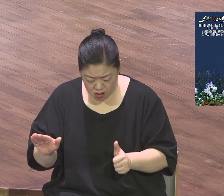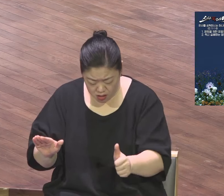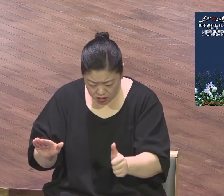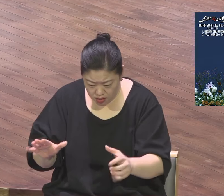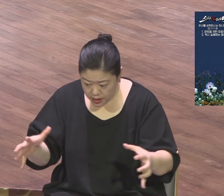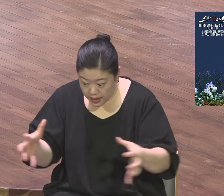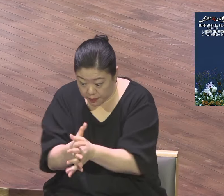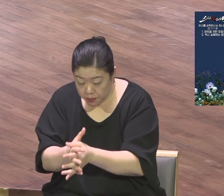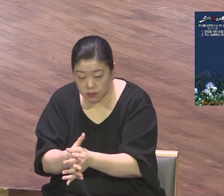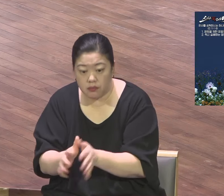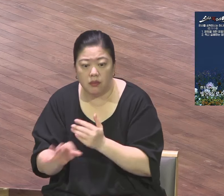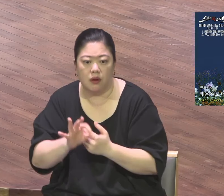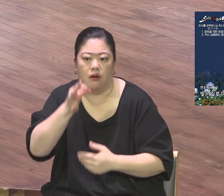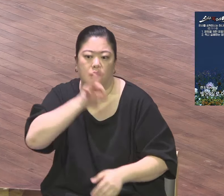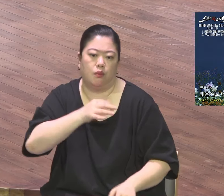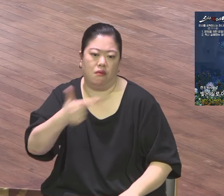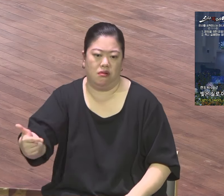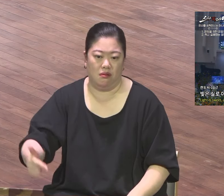자, 7절 봅니다.